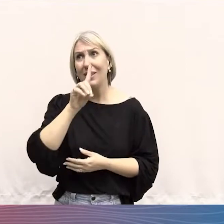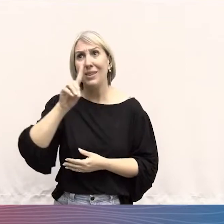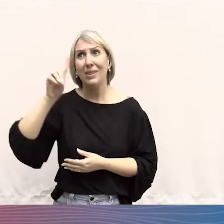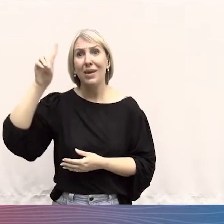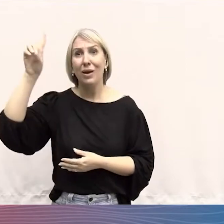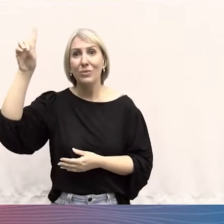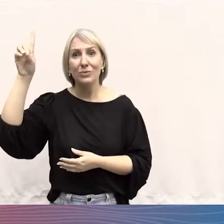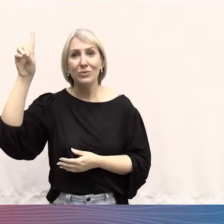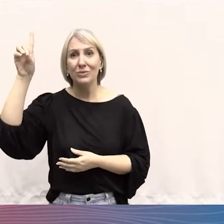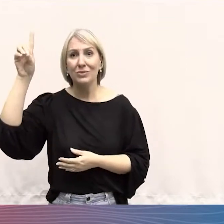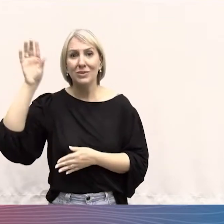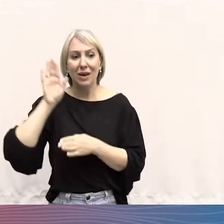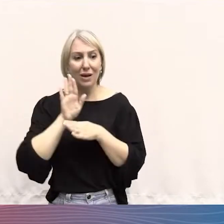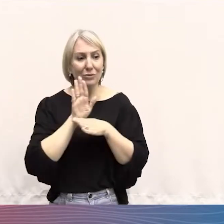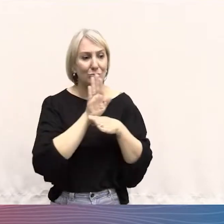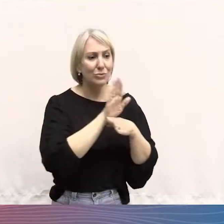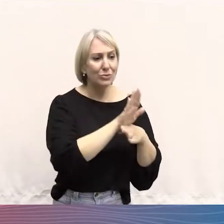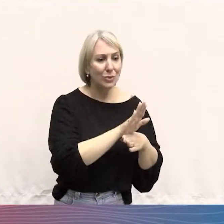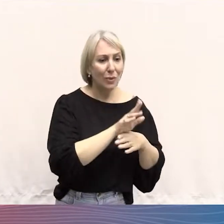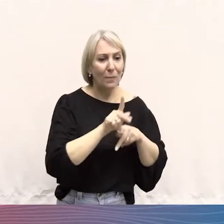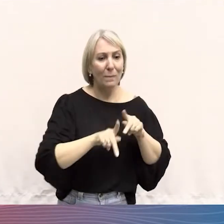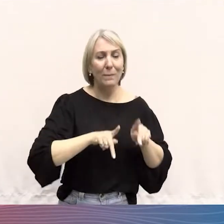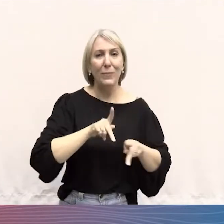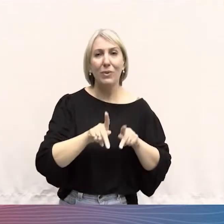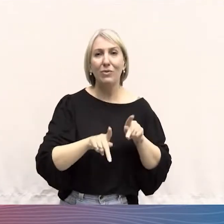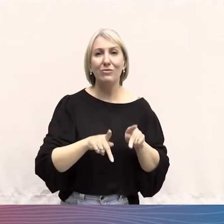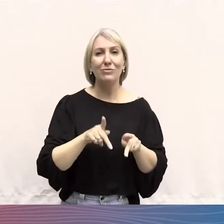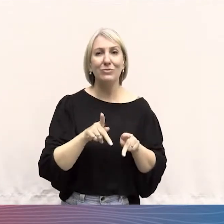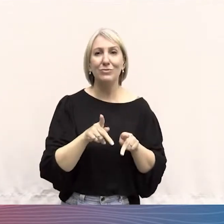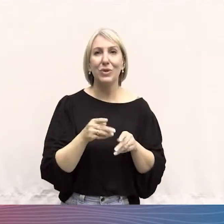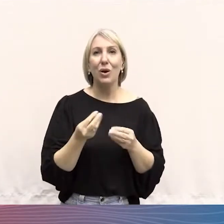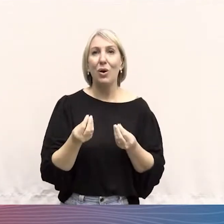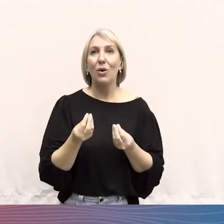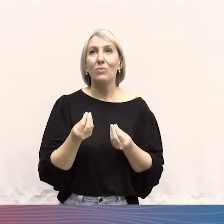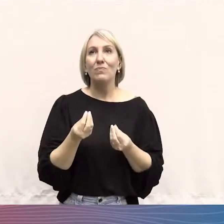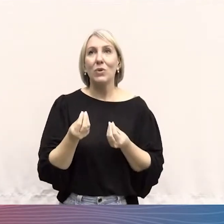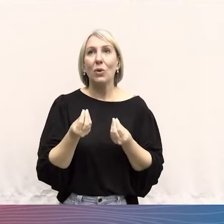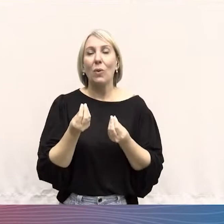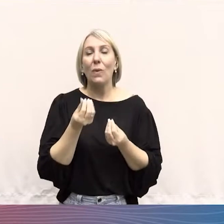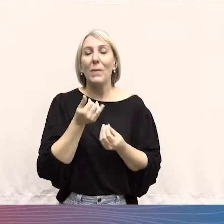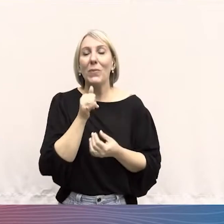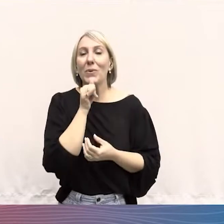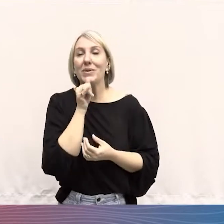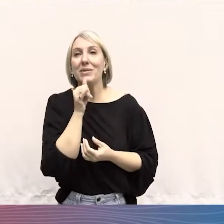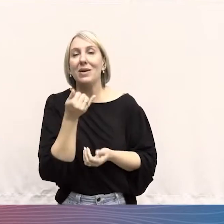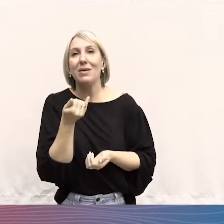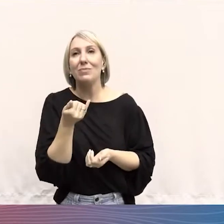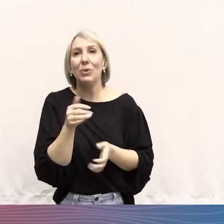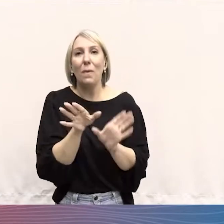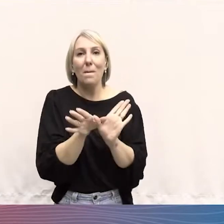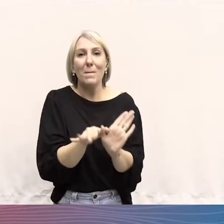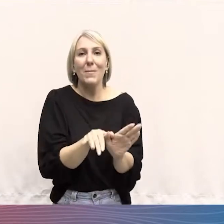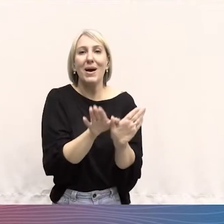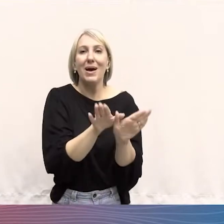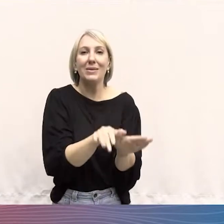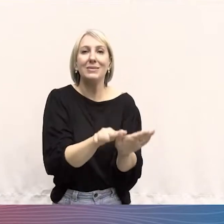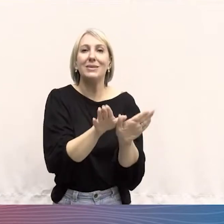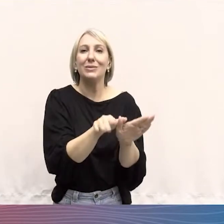sobre asas de águia e vos cheguei a mim, a Ele, Senhor